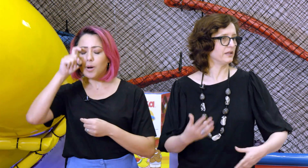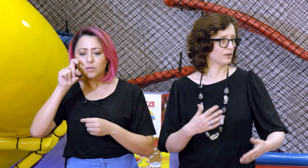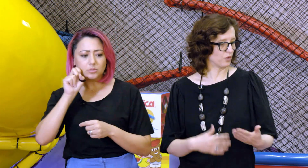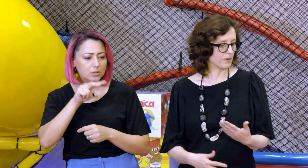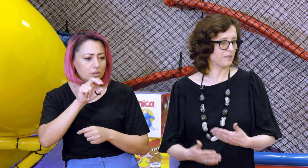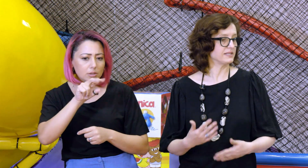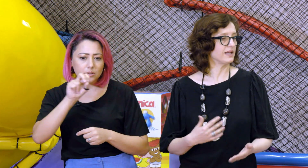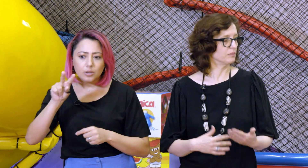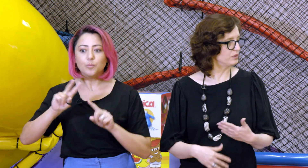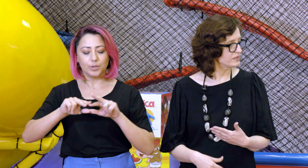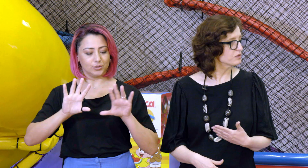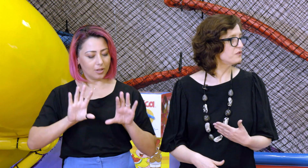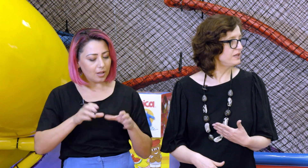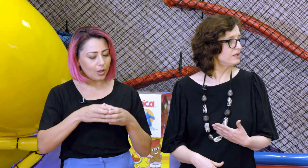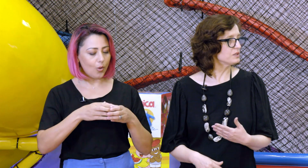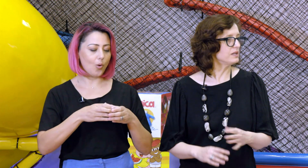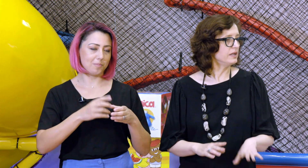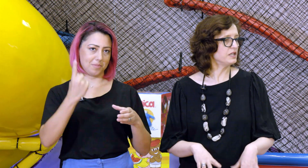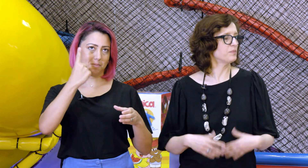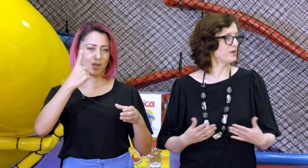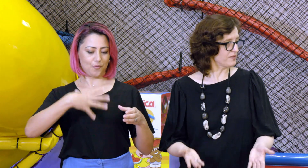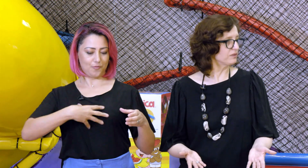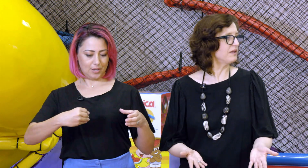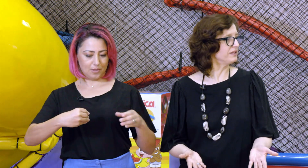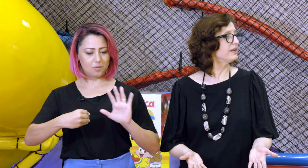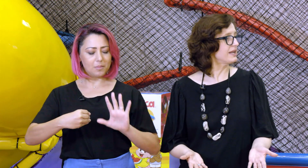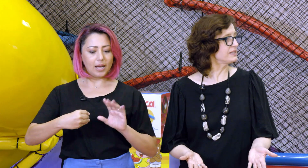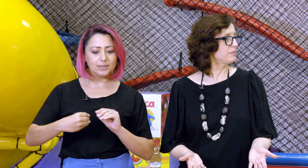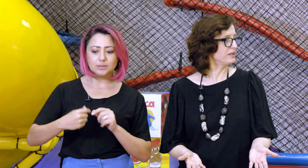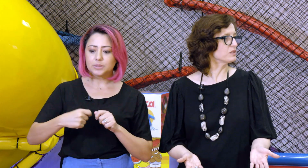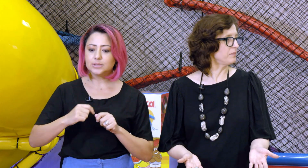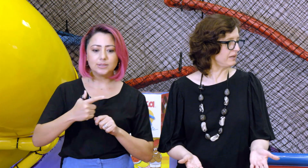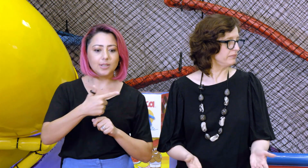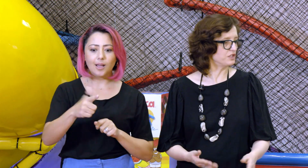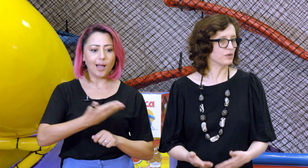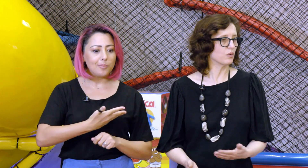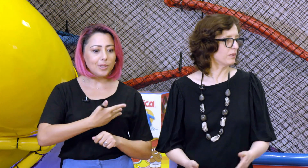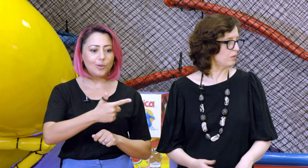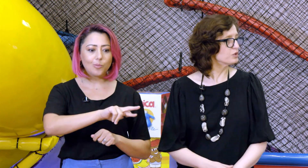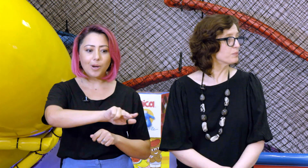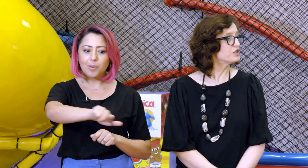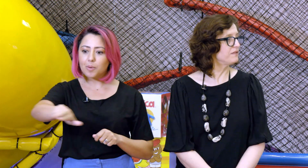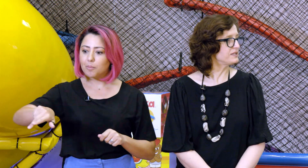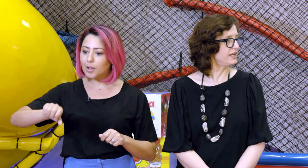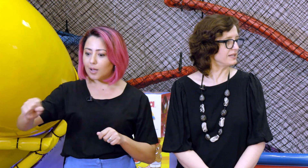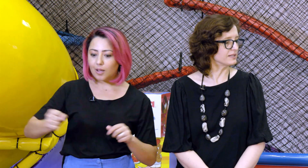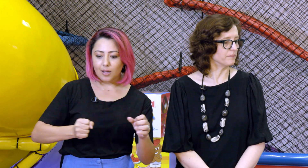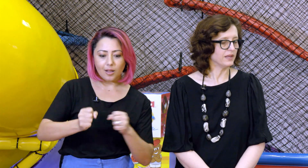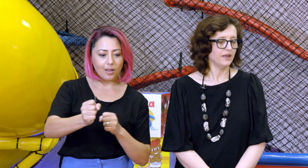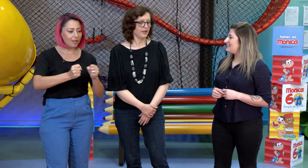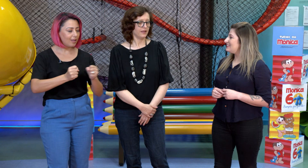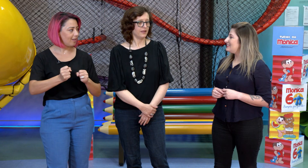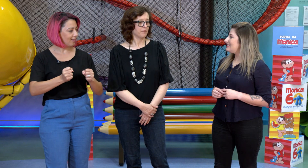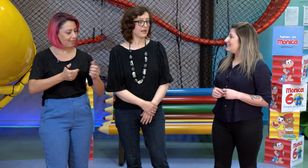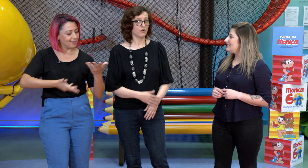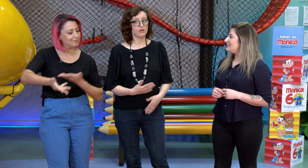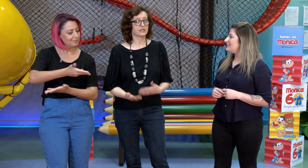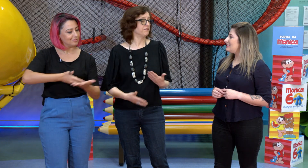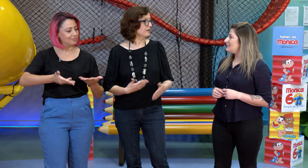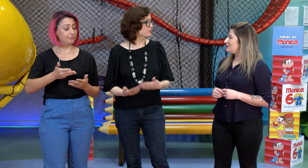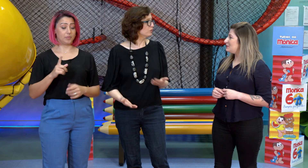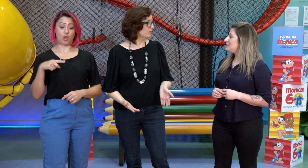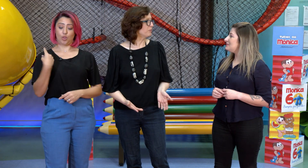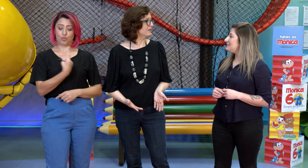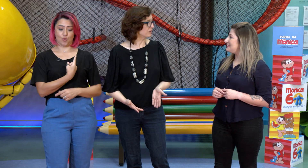que ele criou a turma baseada muito em seus filhos e depois faltava integrar esses amigos também, que tinham algum tipo de deficiência. Para